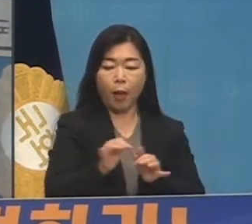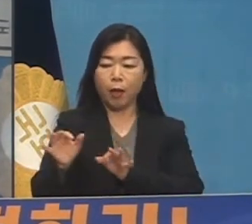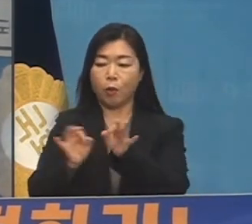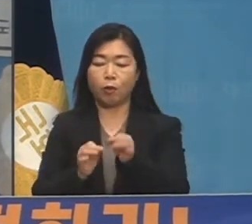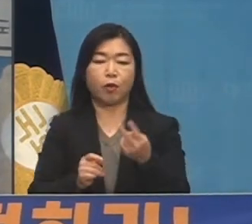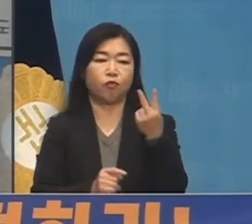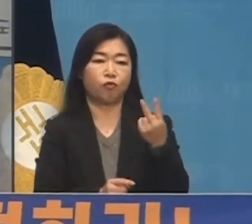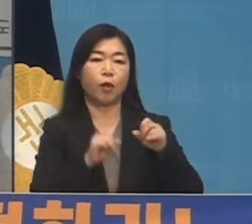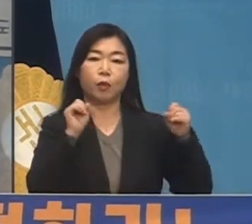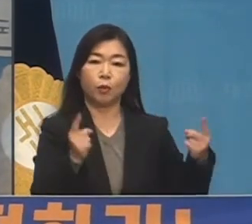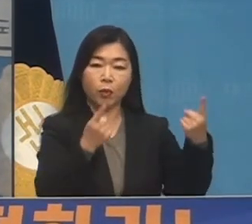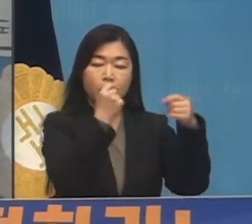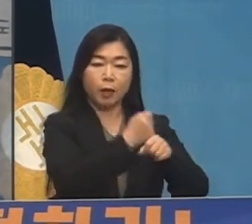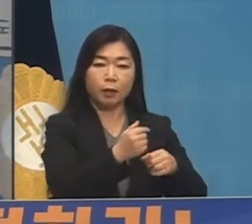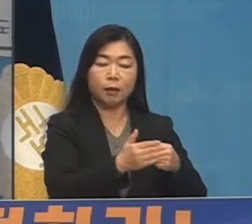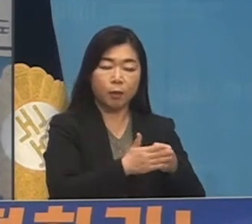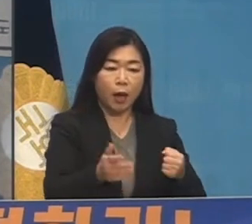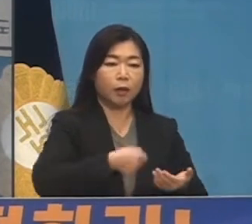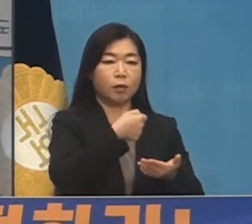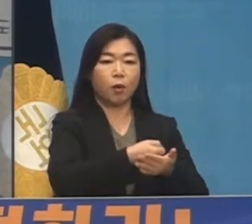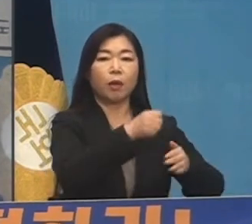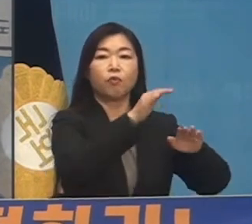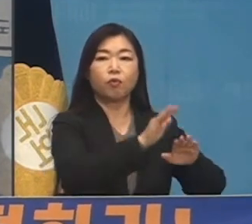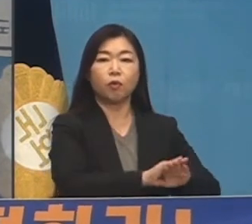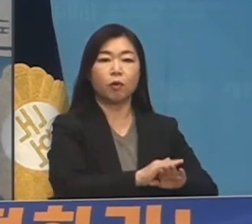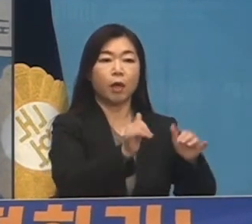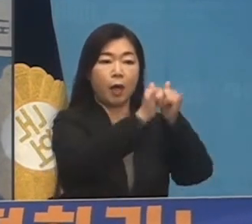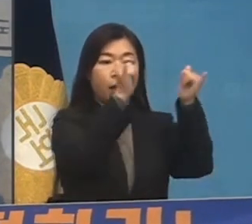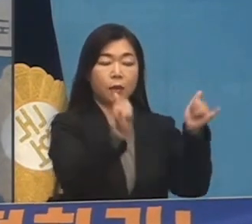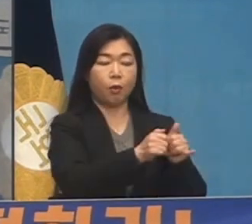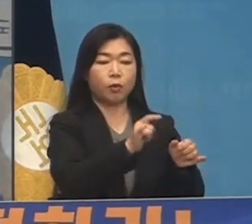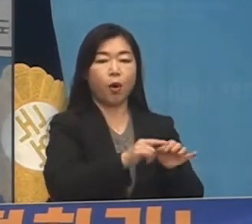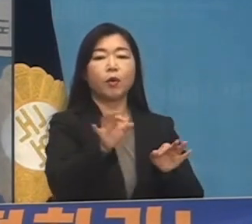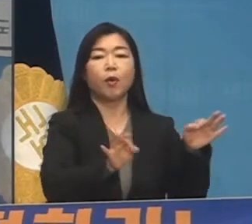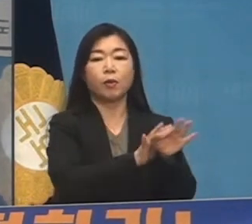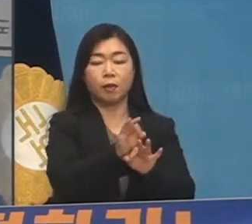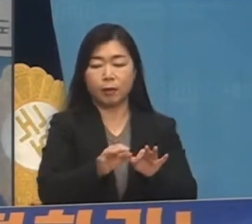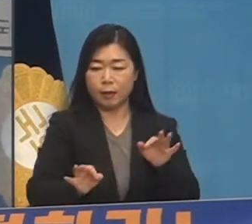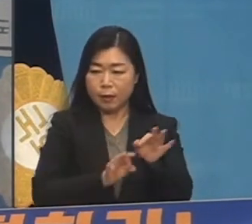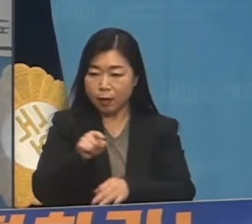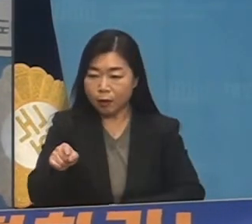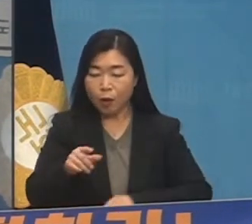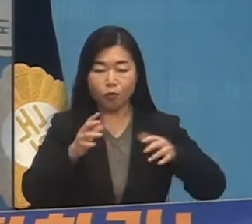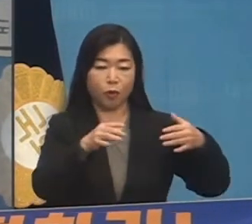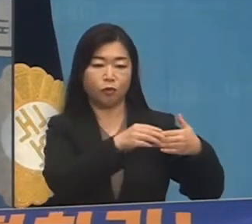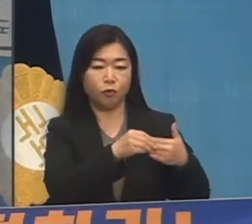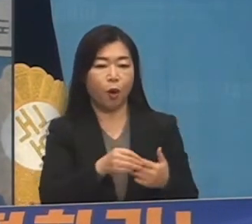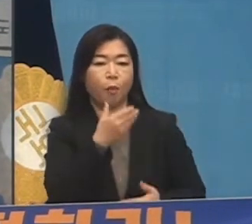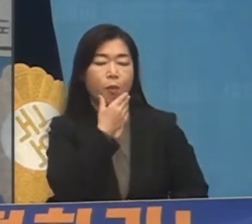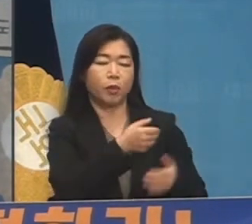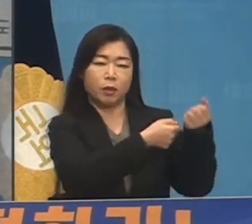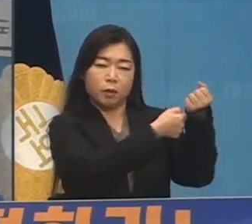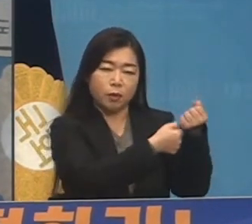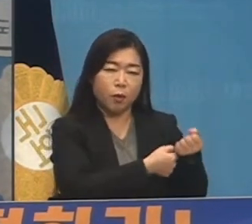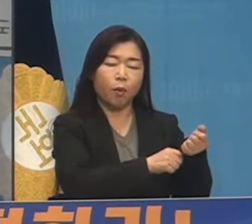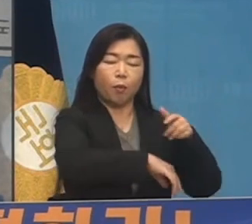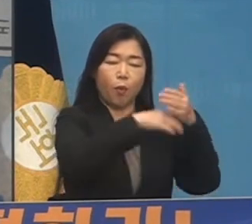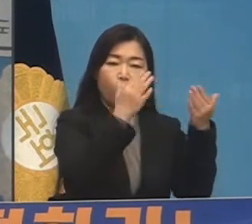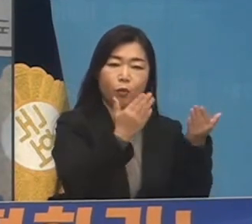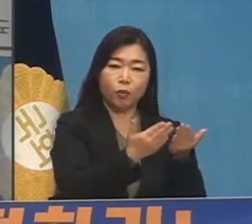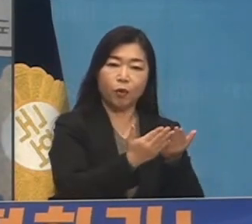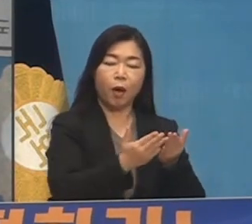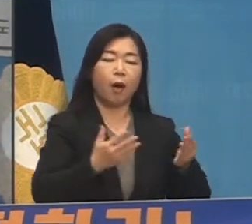추구하는 것으로 정의하고 있는 사회적 경제는 시장의 냉혹함과 국가적 복지 의존성을